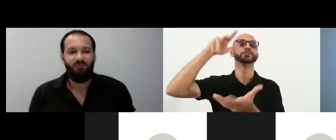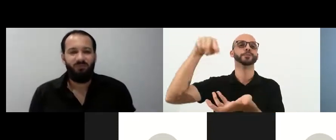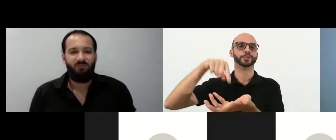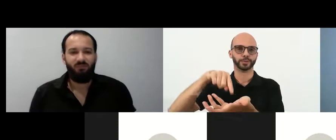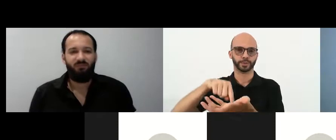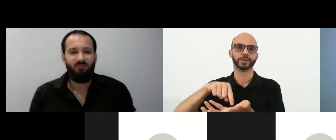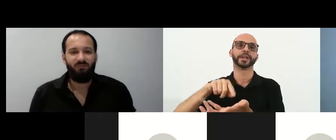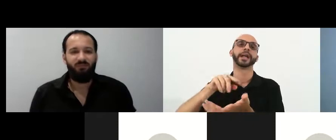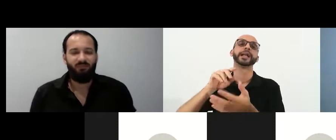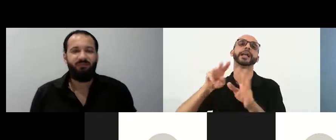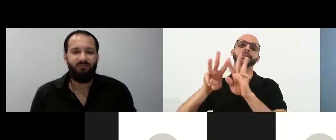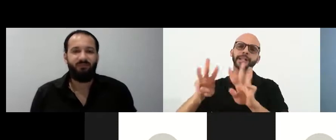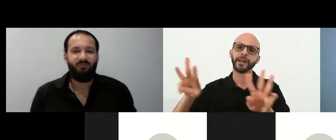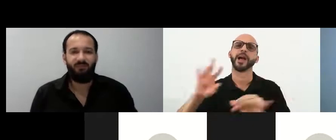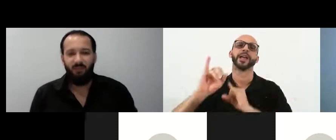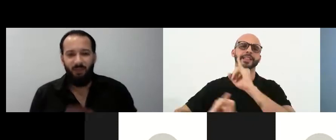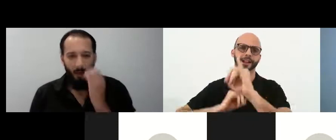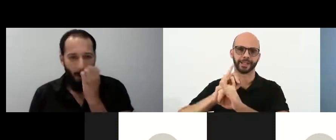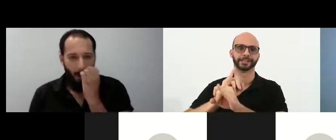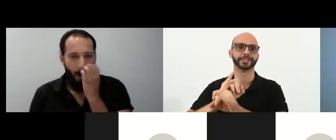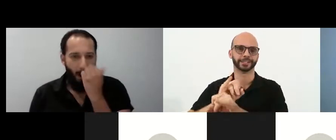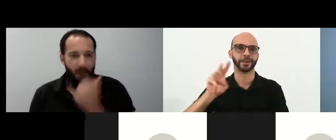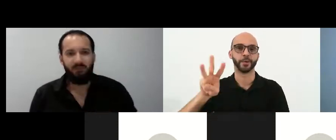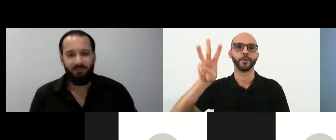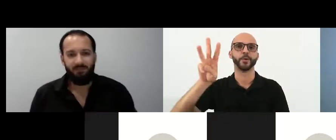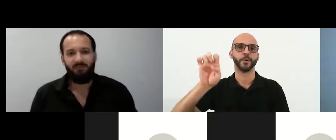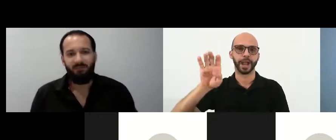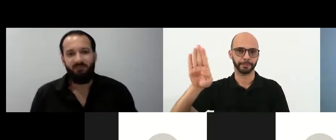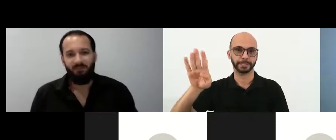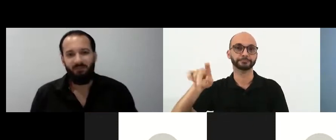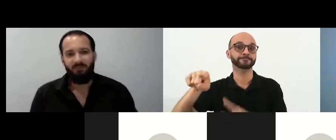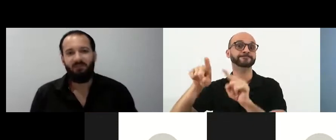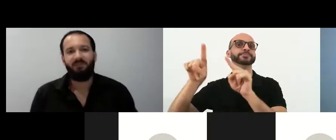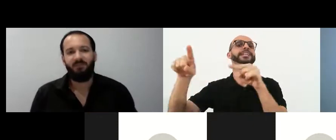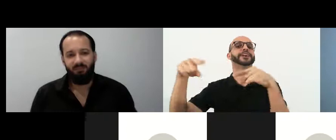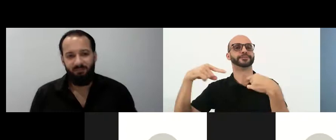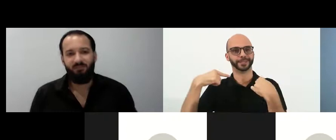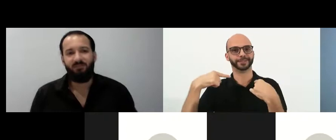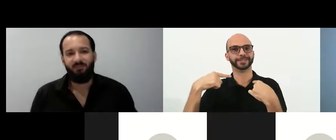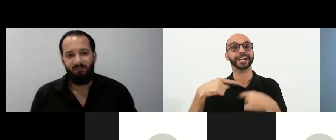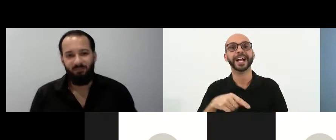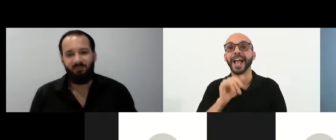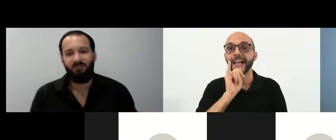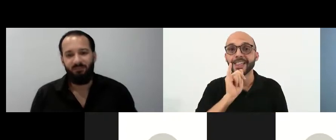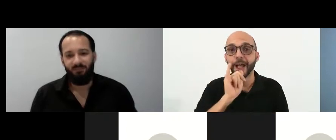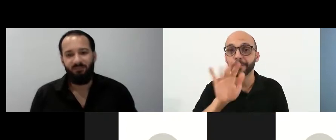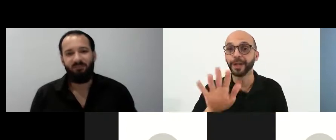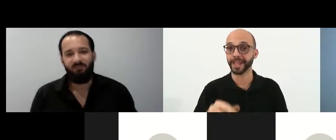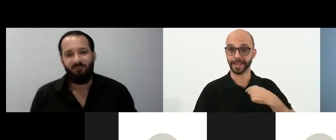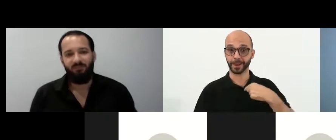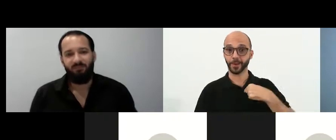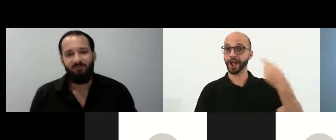essa adaptação que o mundo está precisando fazer hoje com os sites, com a internet, né, como